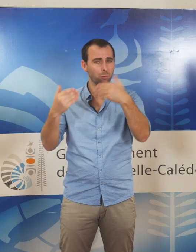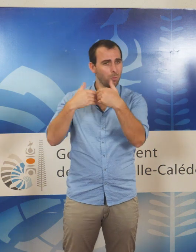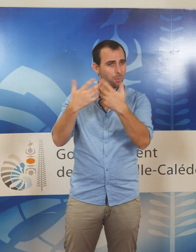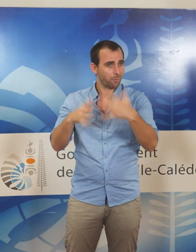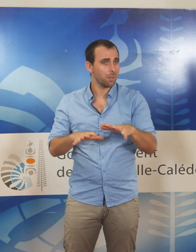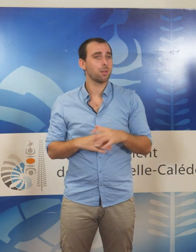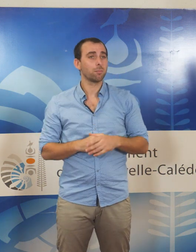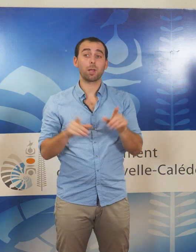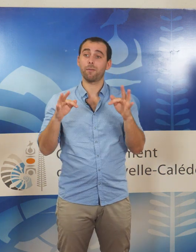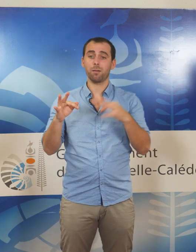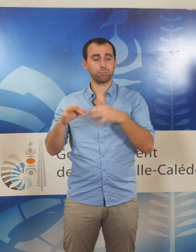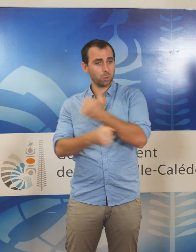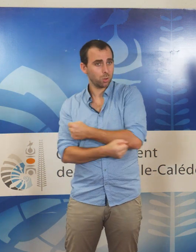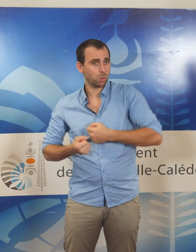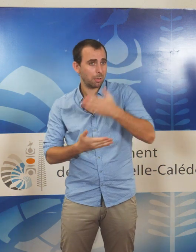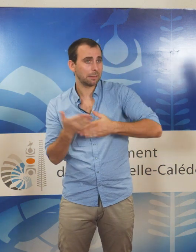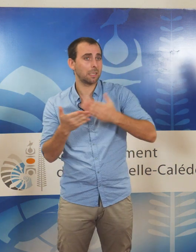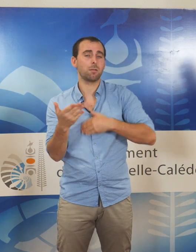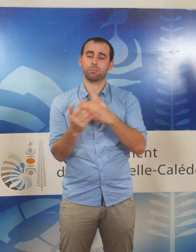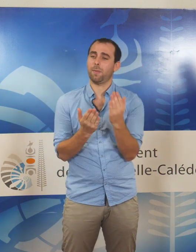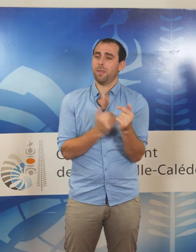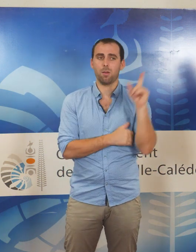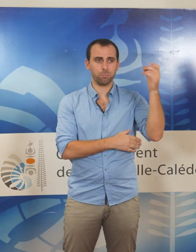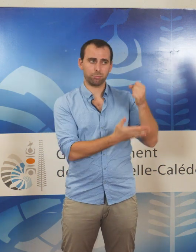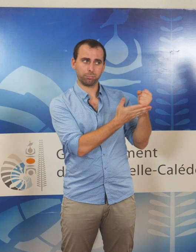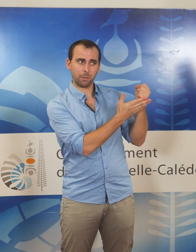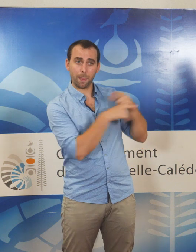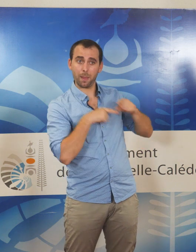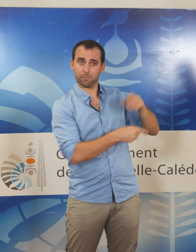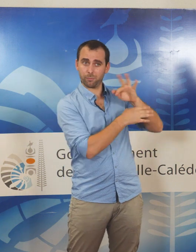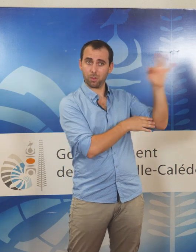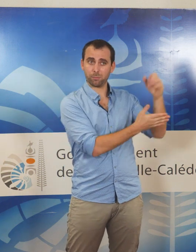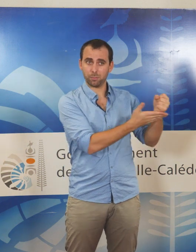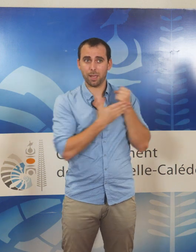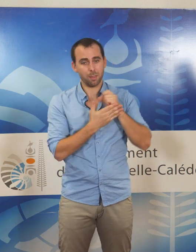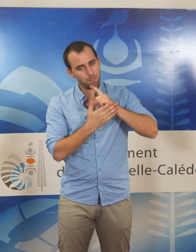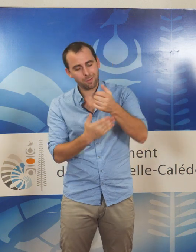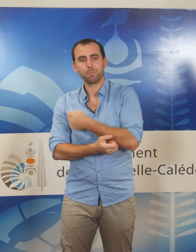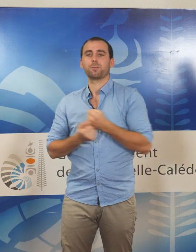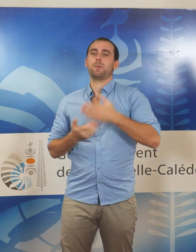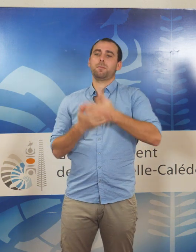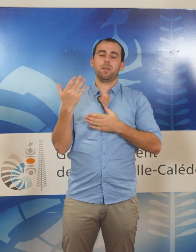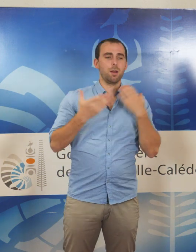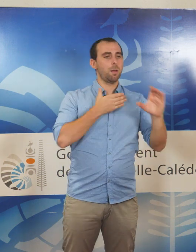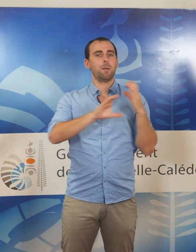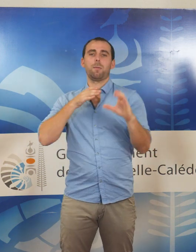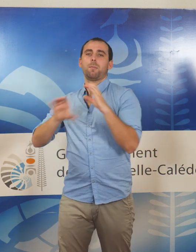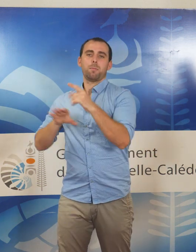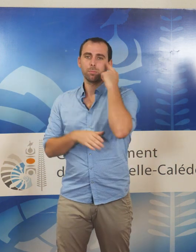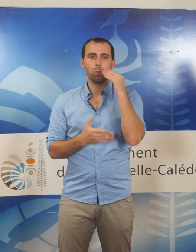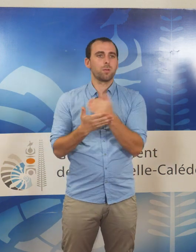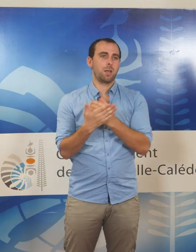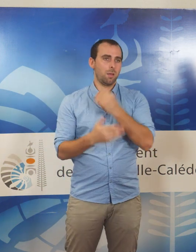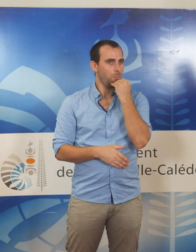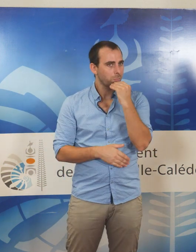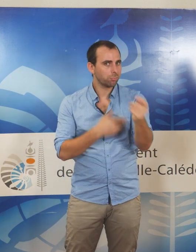nous sommes en attente, bien entendu, du versement de l'aide de l'État qui nous permet justement de financer ces salaires aux Calédoniens. Par contre, nous essayons de dégager de